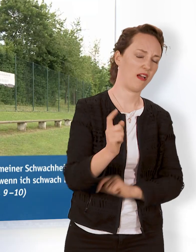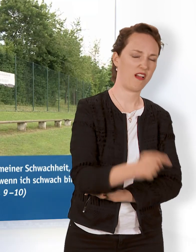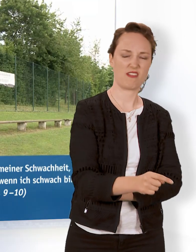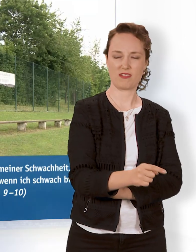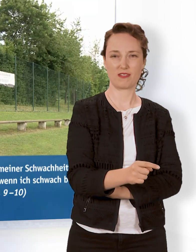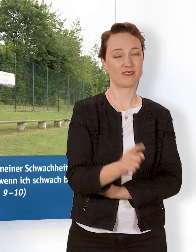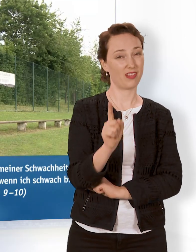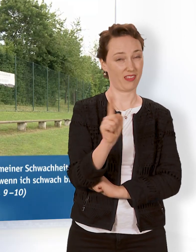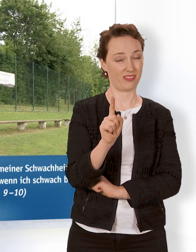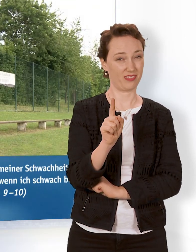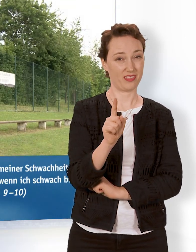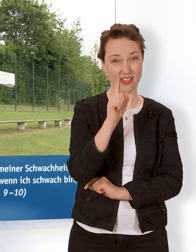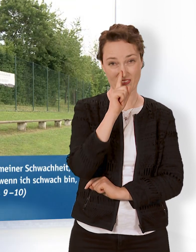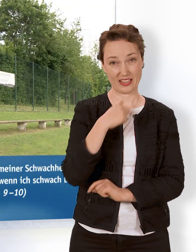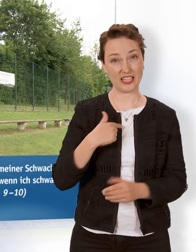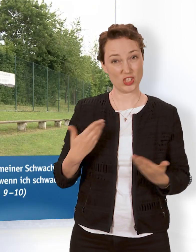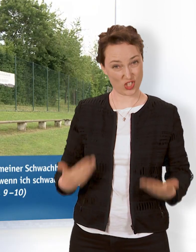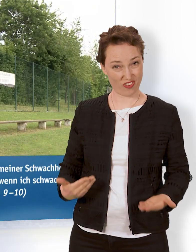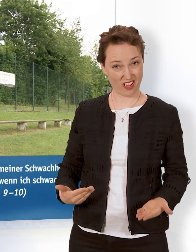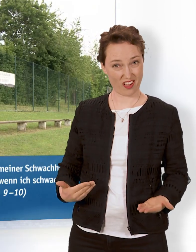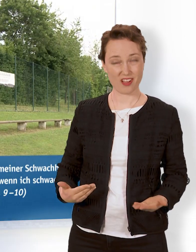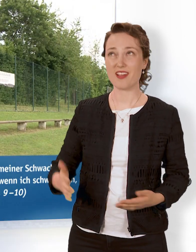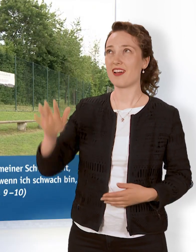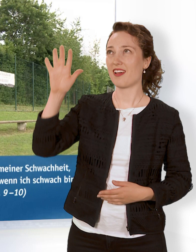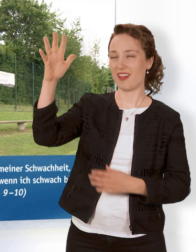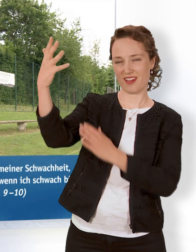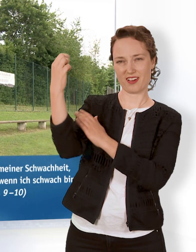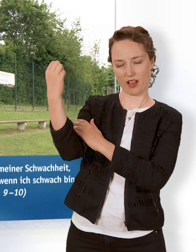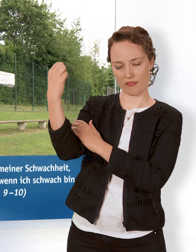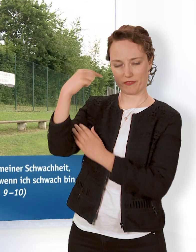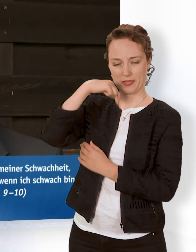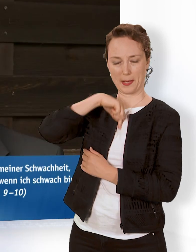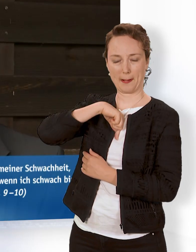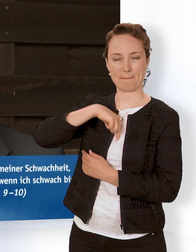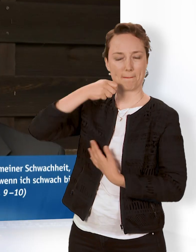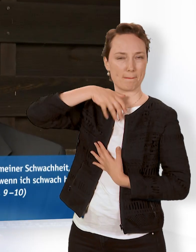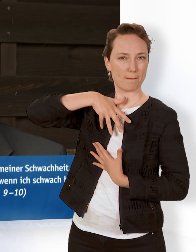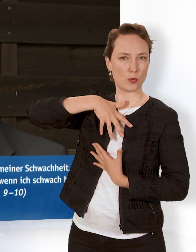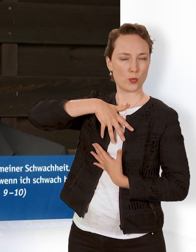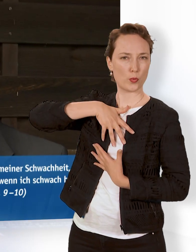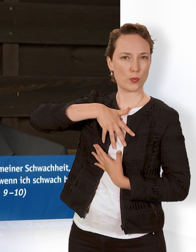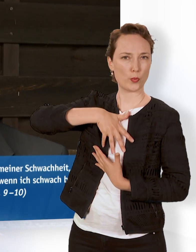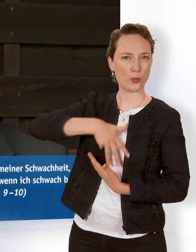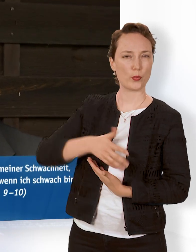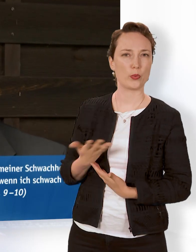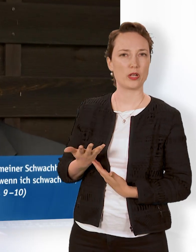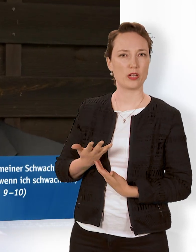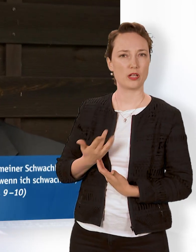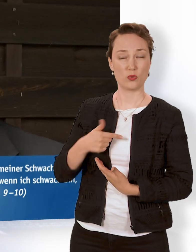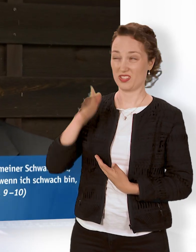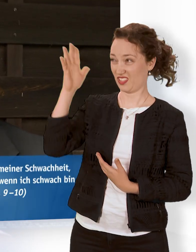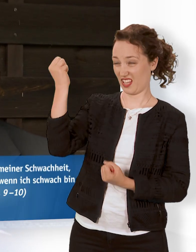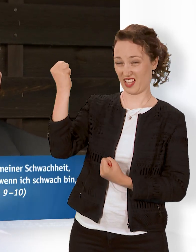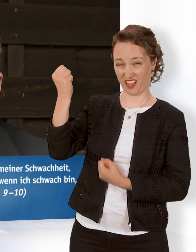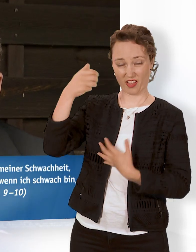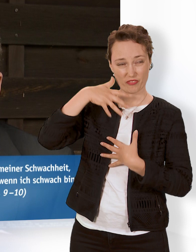bin, dann wohnt in mir die Kraft Christi. Und mit der bin